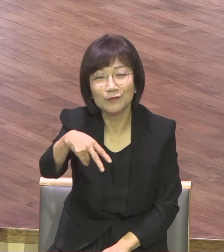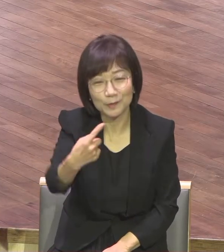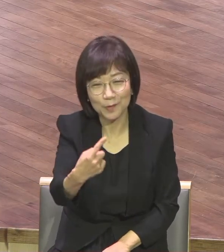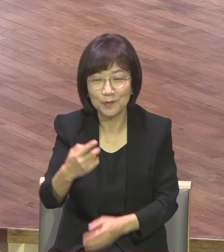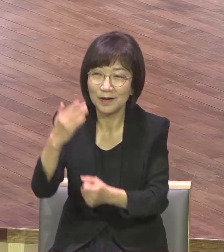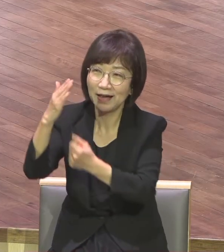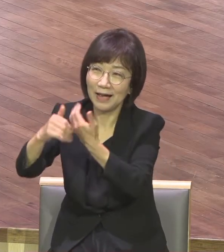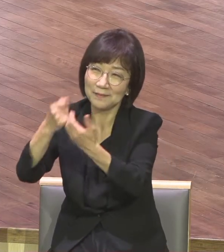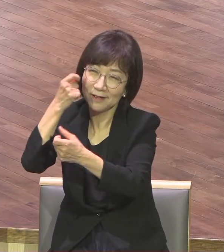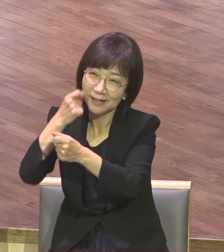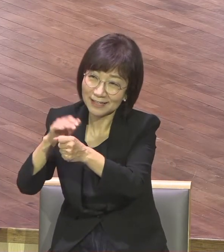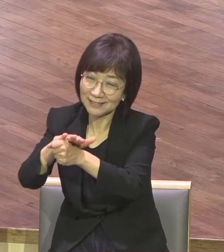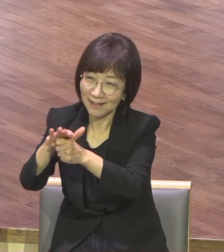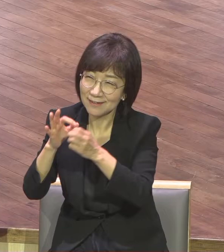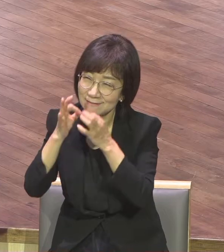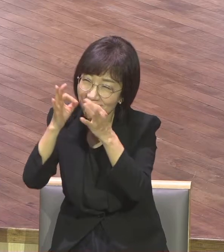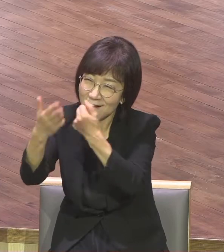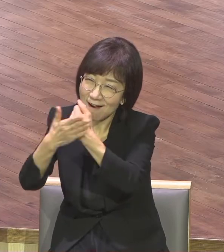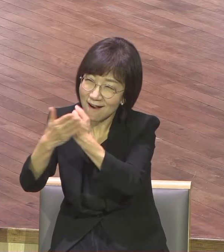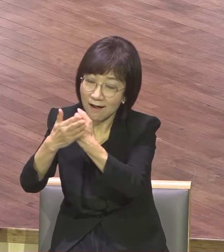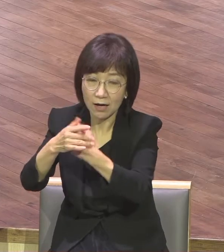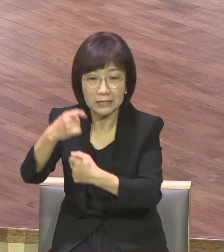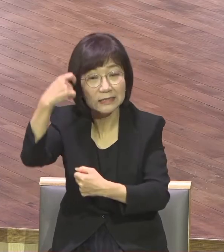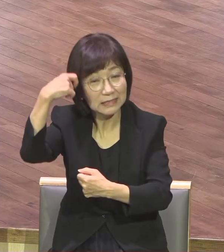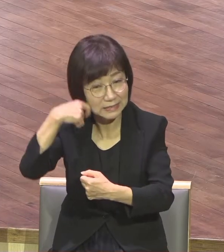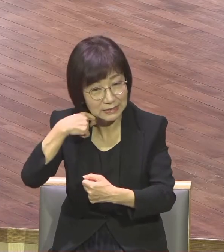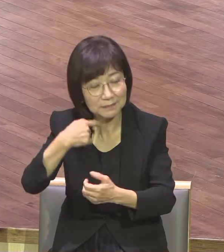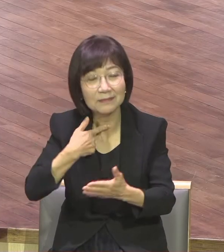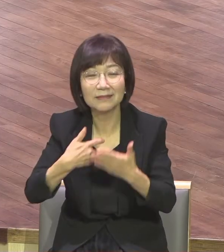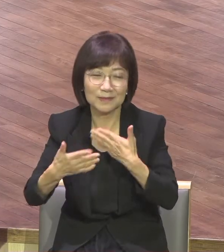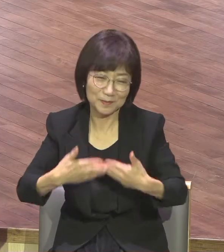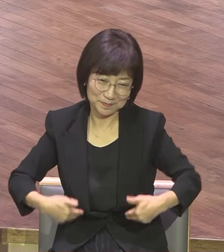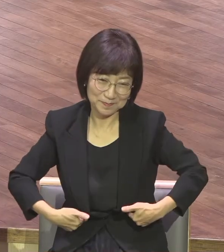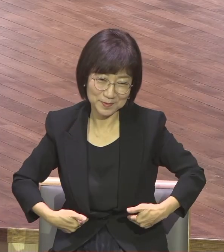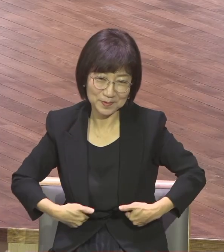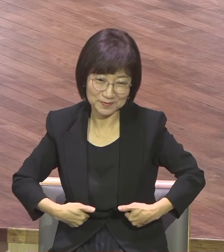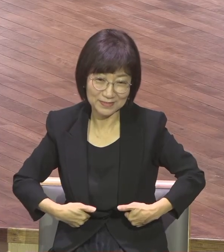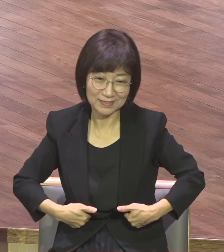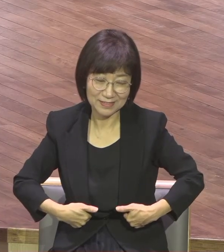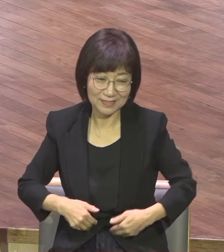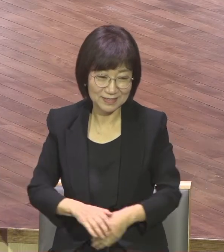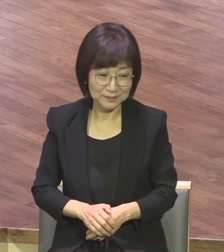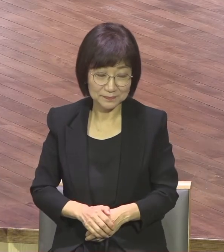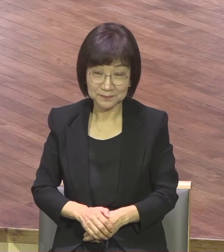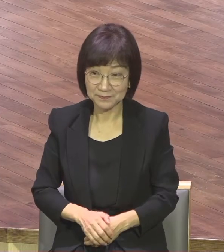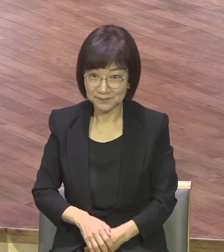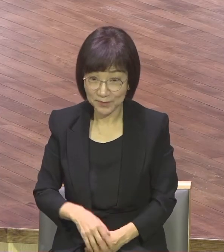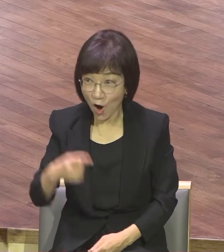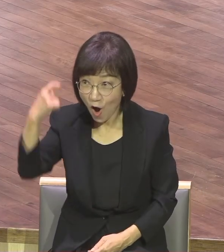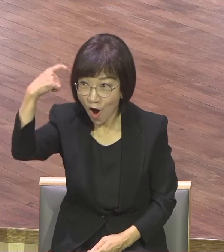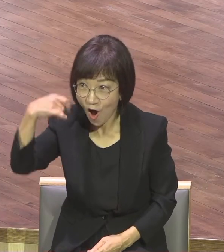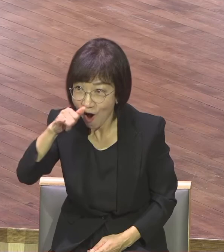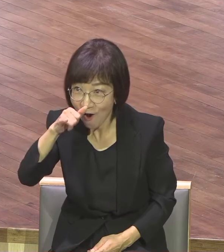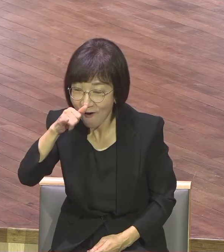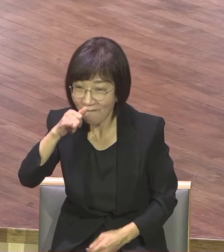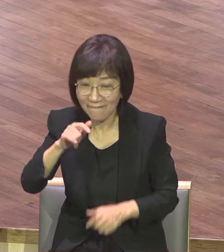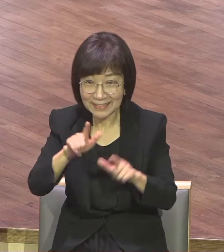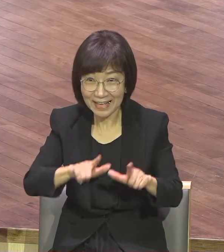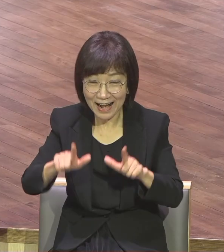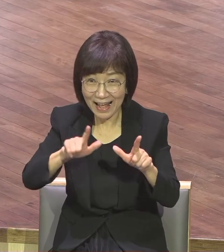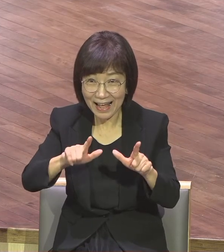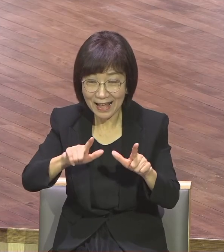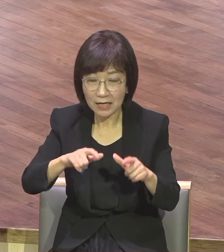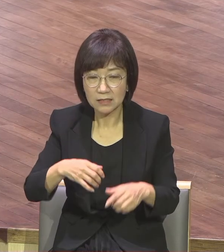인자하심과 성실하심, 이걸 느껴야 돼요. 하나님의 인자하심과 성실하심을 느끼고 사느냐 그렇지